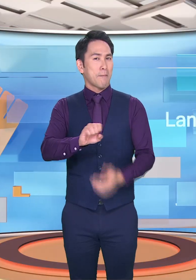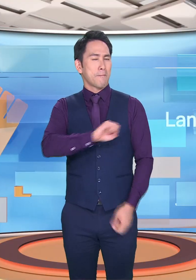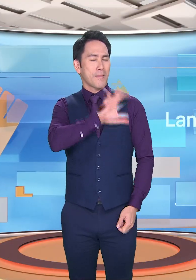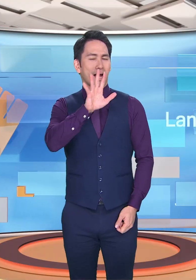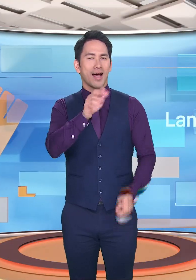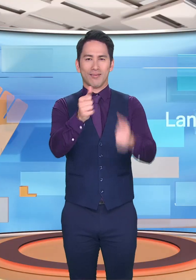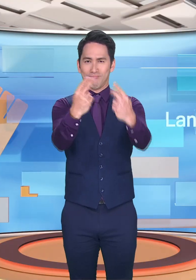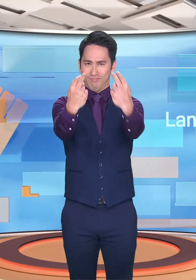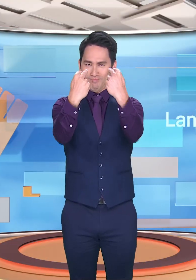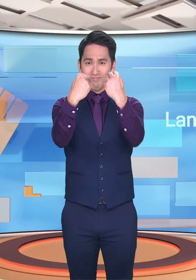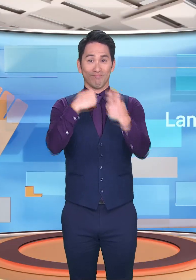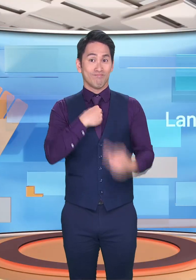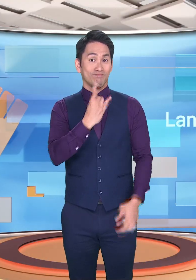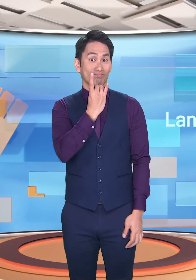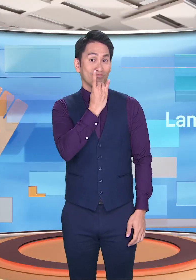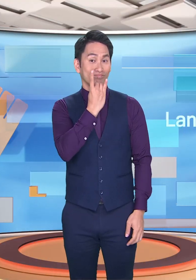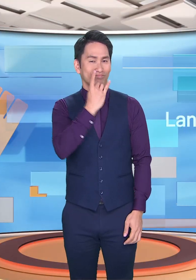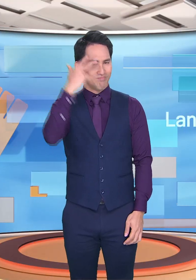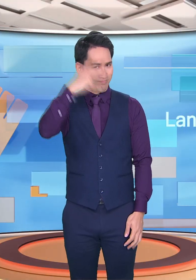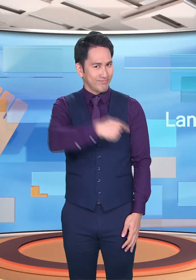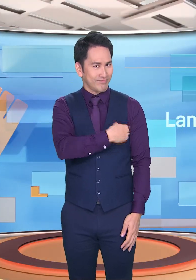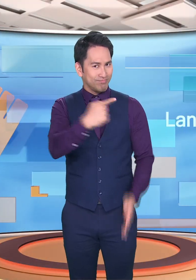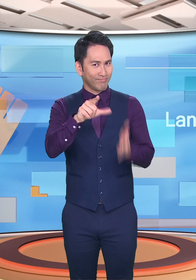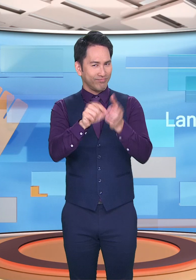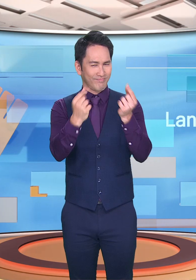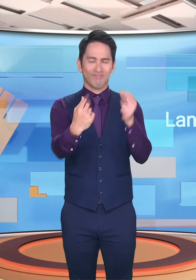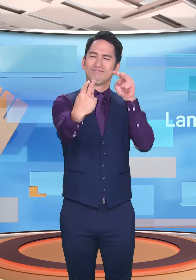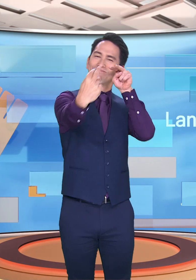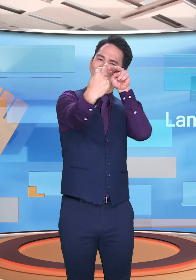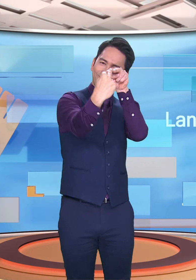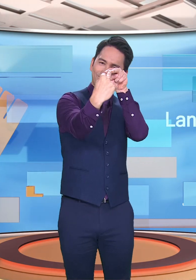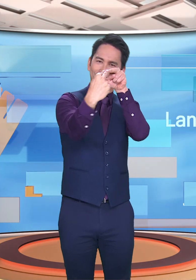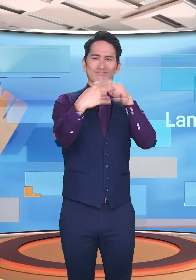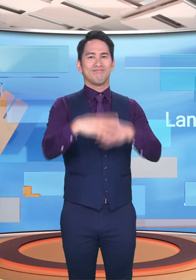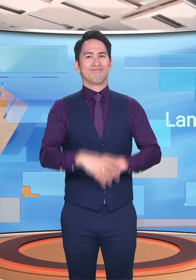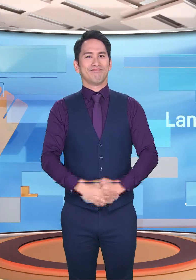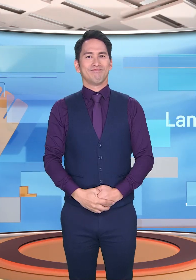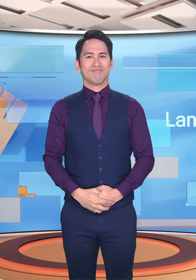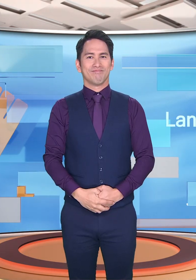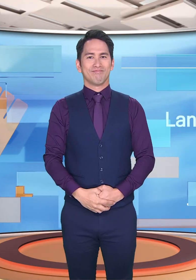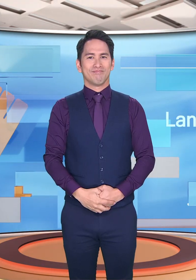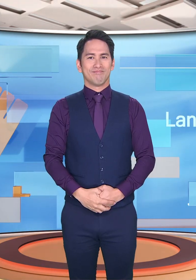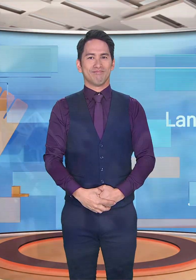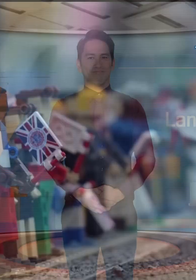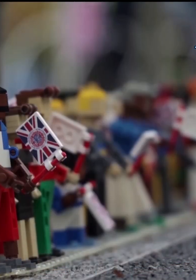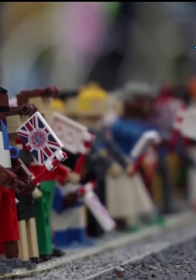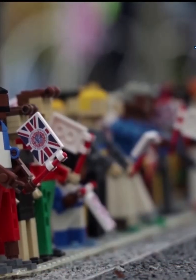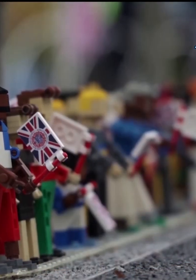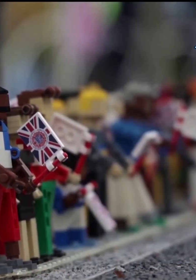感谢您收看这一节的公视手语新闻，我是牛宣文，下周一同一时间再会。